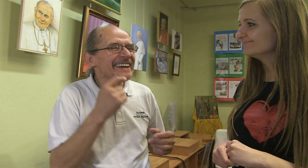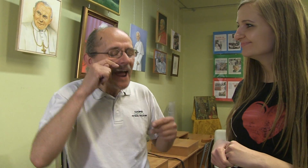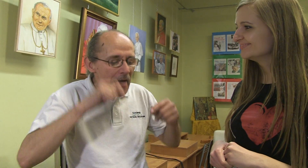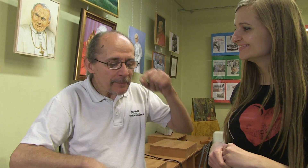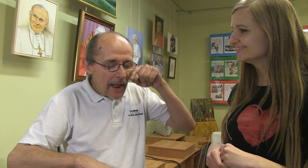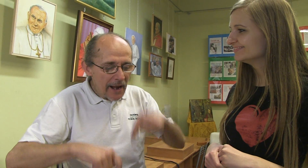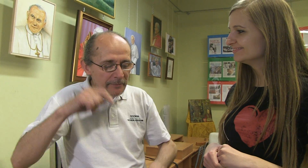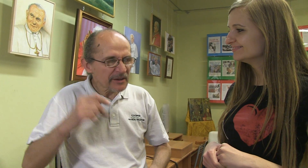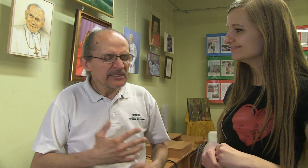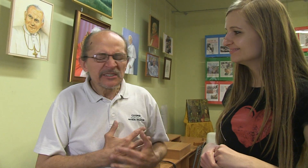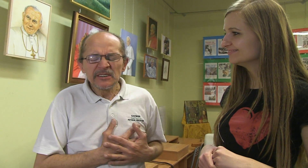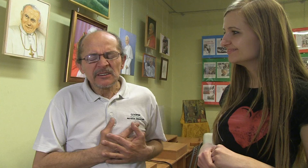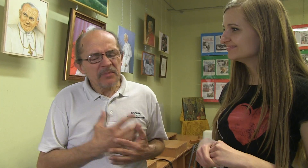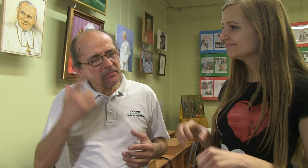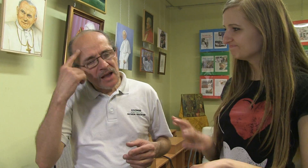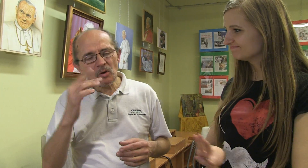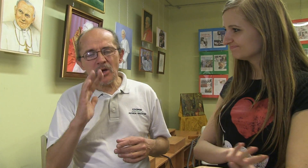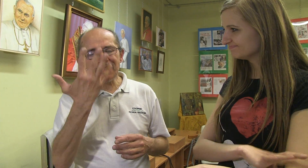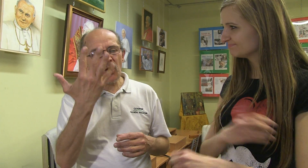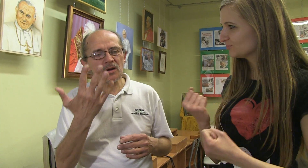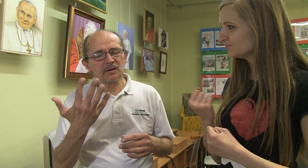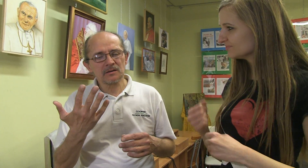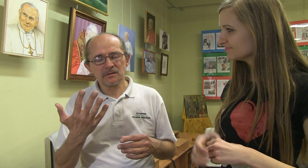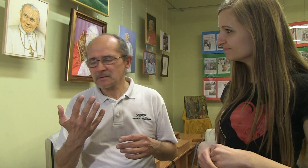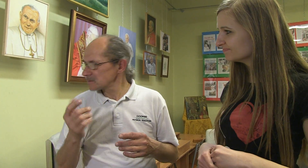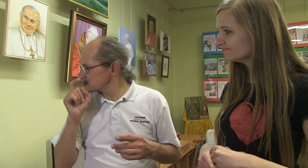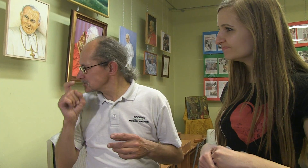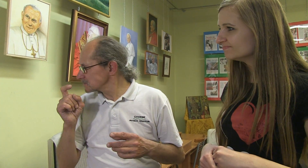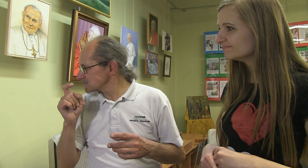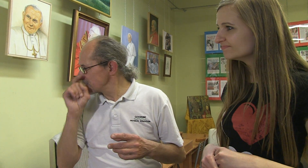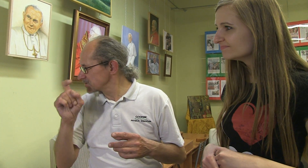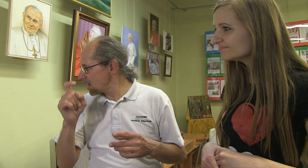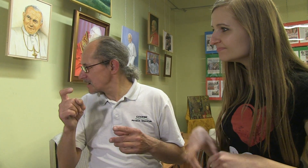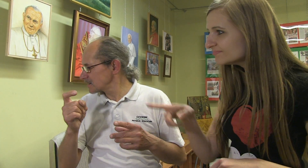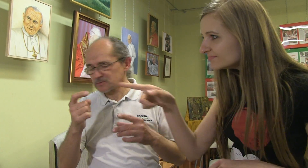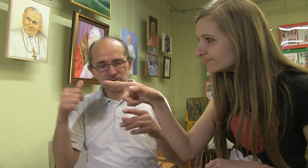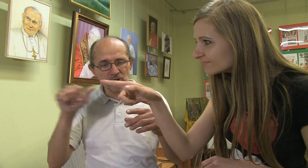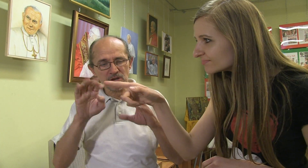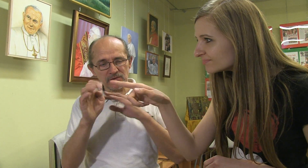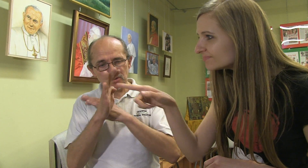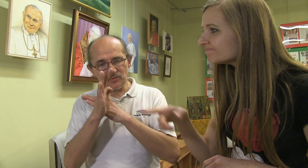Na pracę, po pobiegu, mój ten,